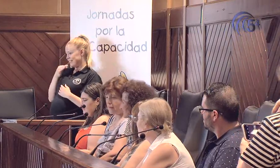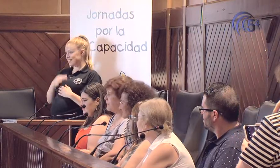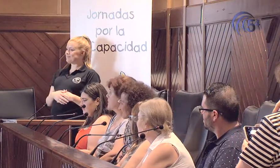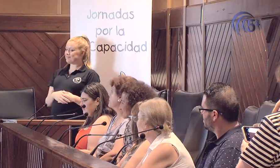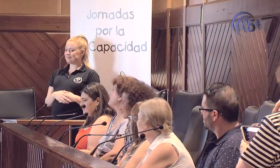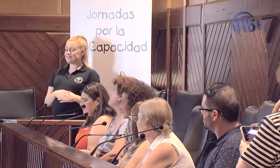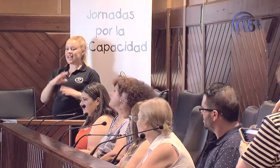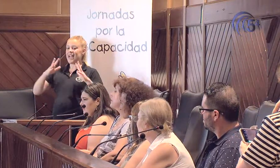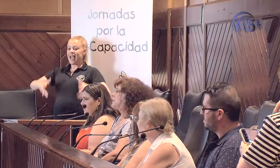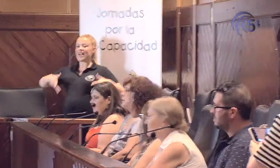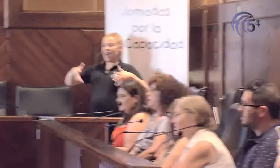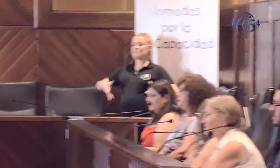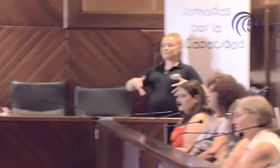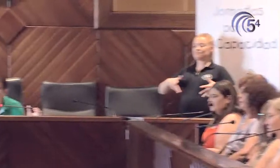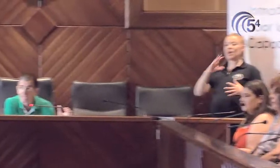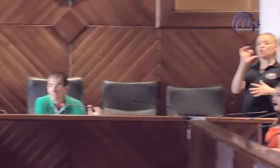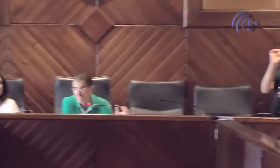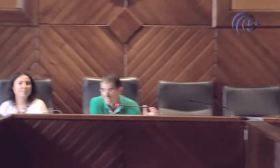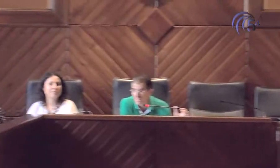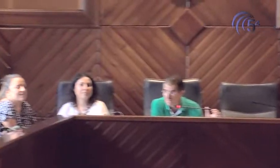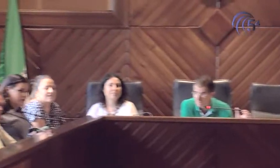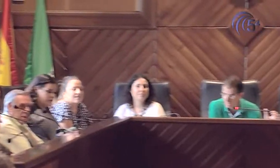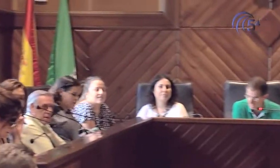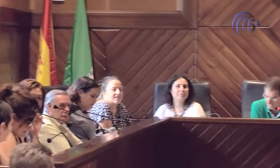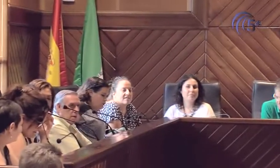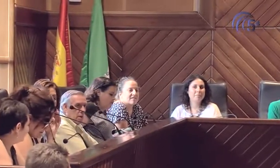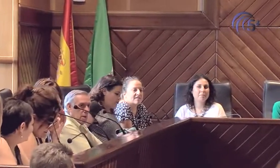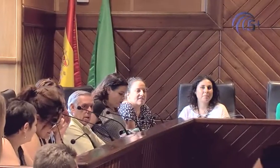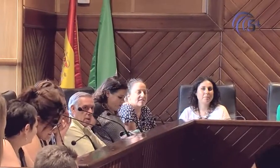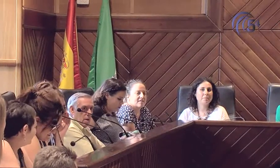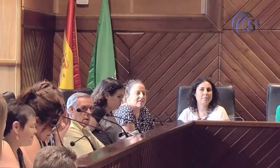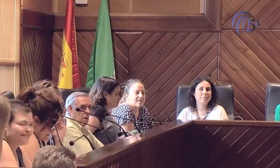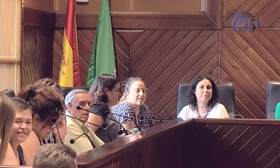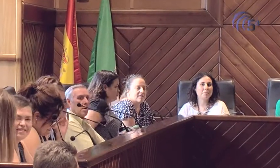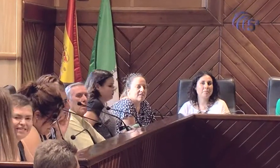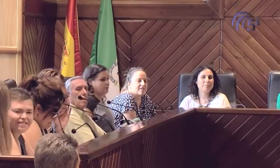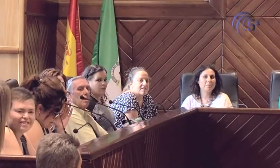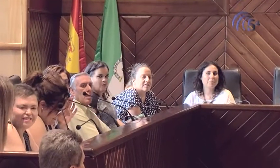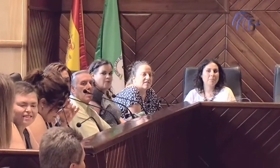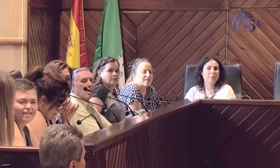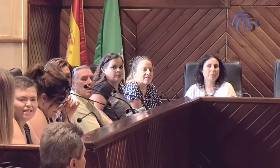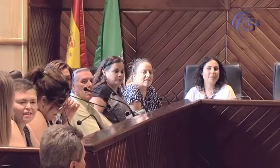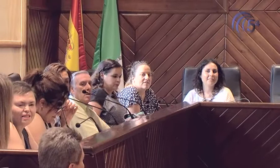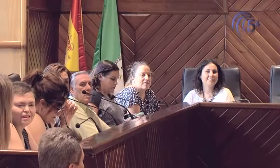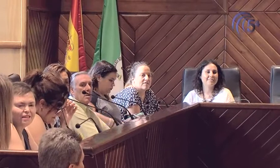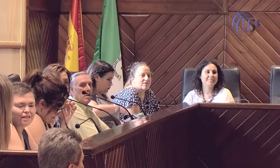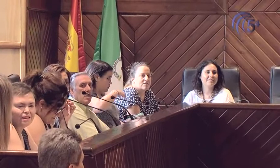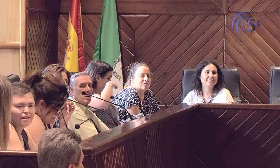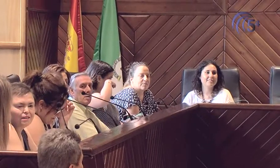Del CAM nos acompaña Soledad García, residente. Buenas tardes. Y Verónica García, logopeda. Buenas tardes.